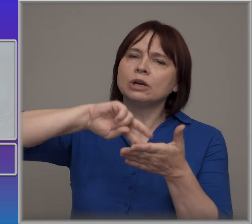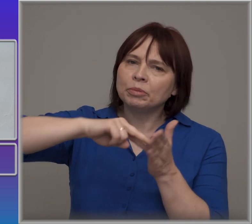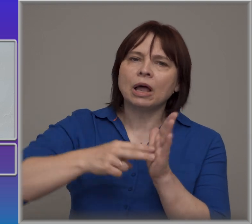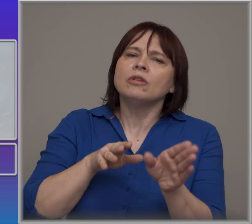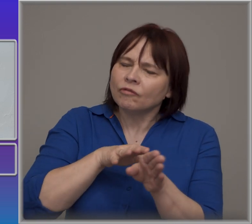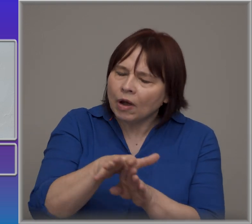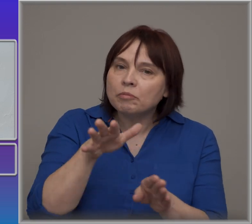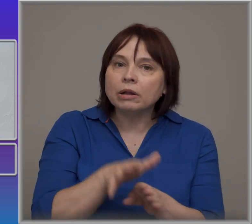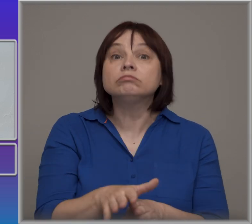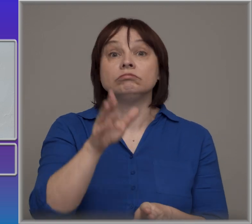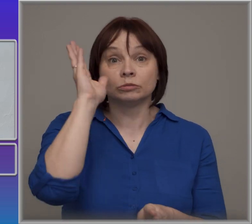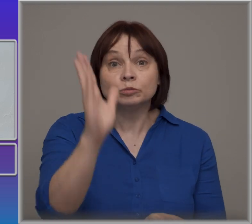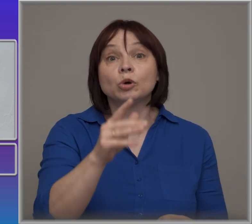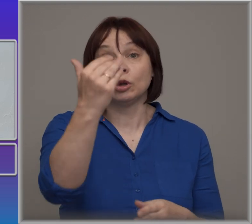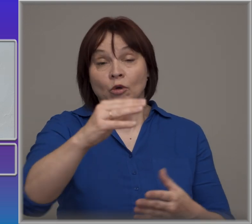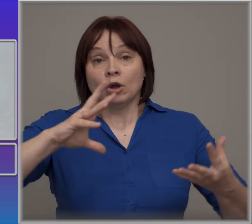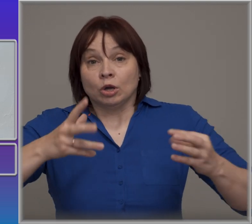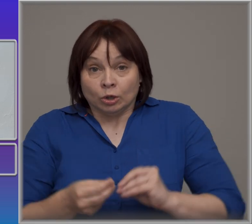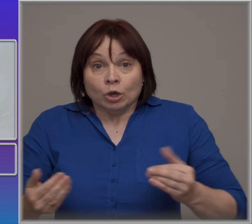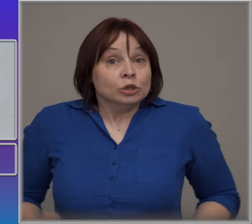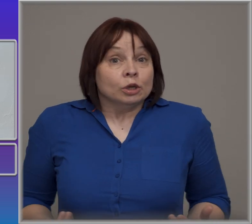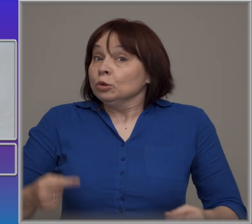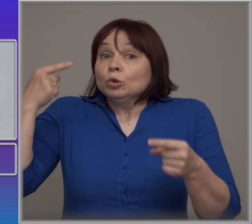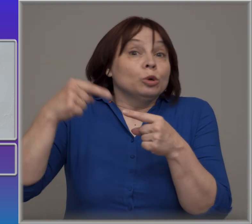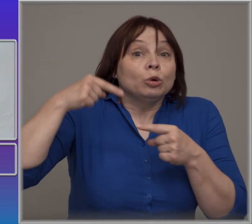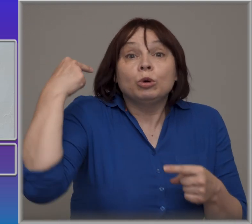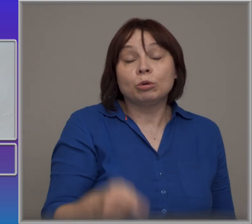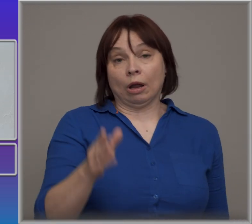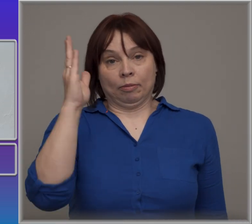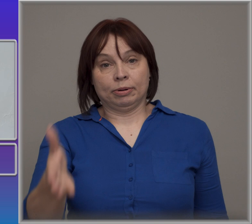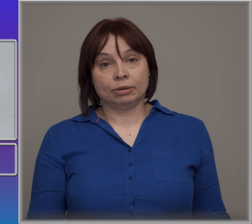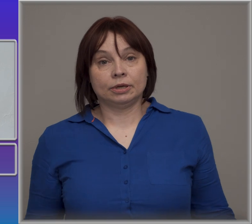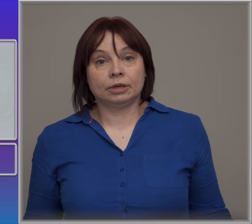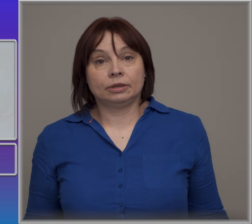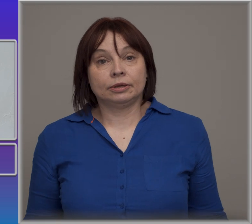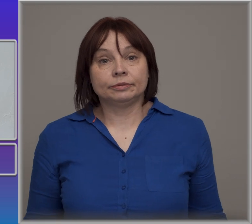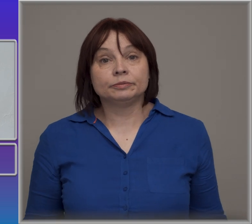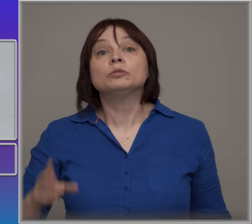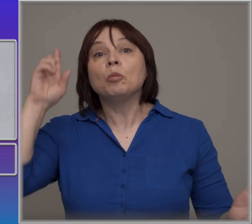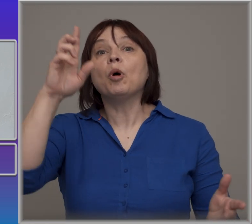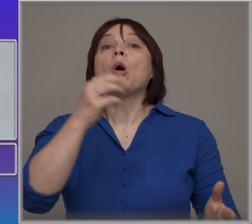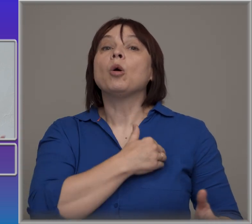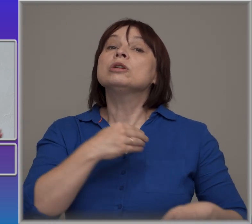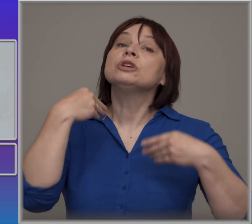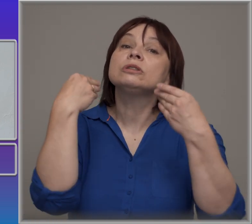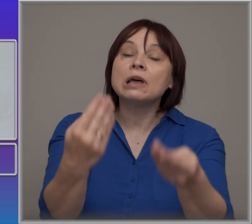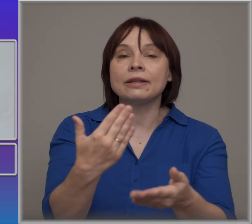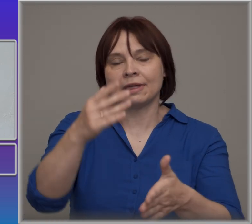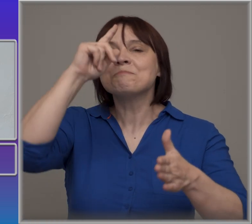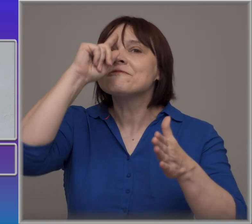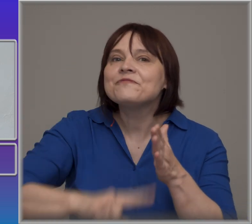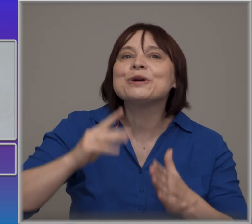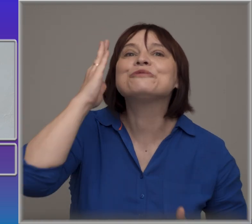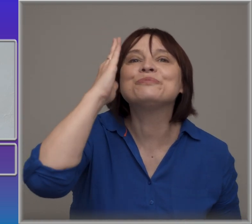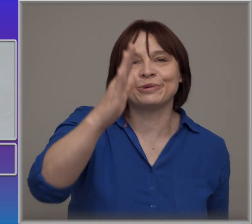семя, которое у вас сеет, оно во благо, не на зло, чтобы дать будущее и дать надежду. Отец Небесный, мы